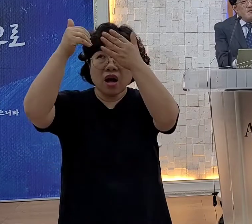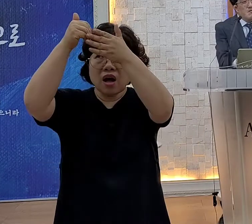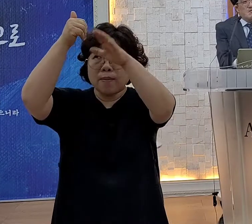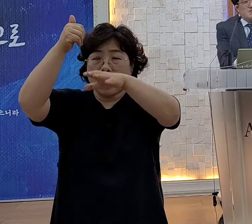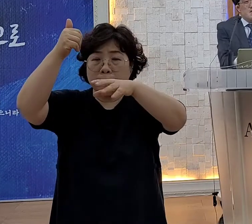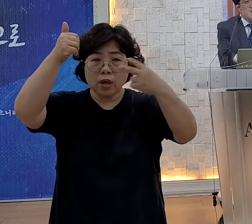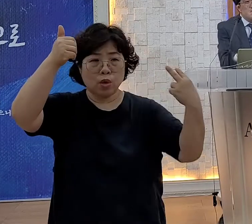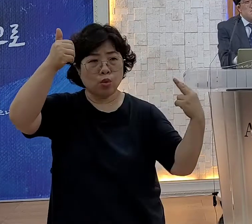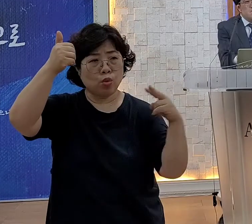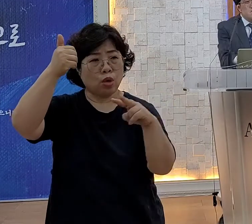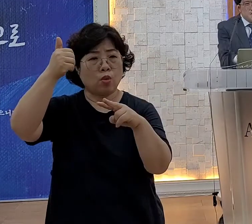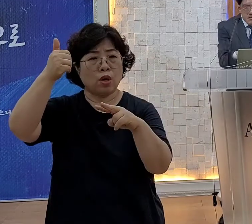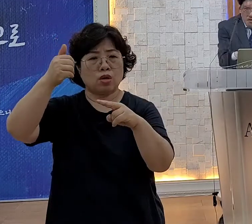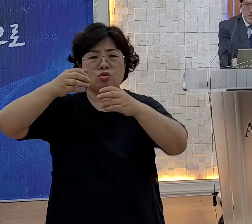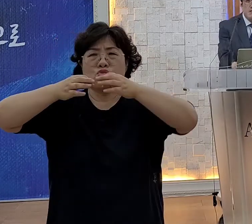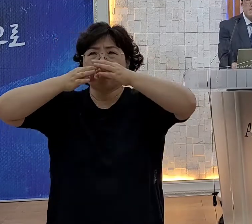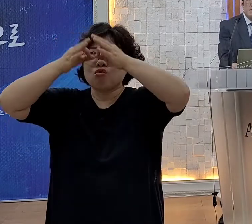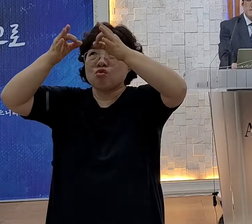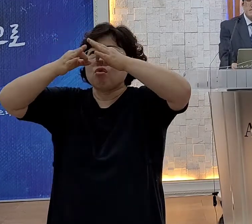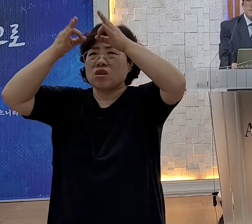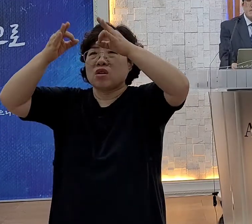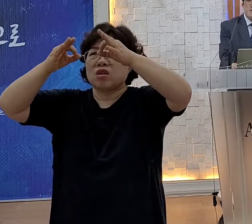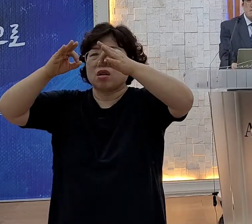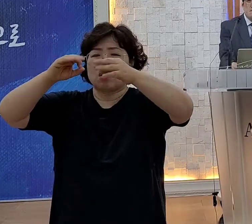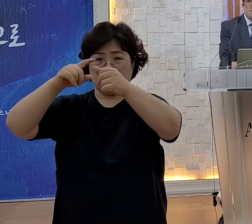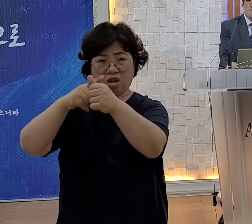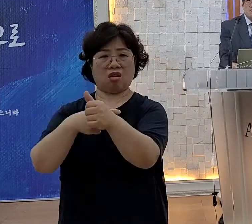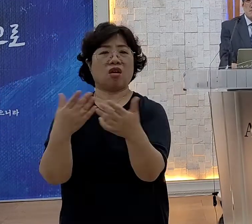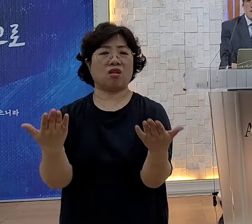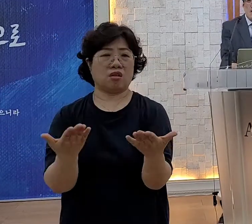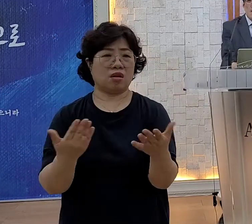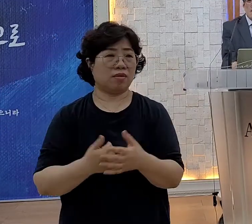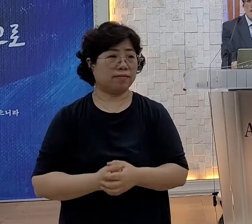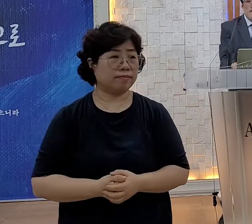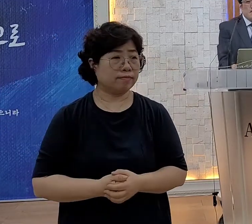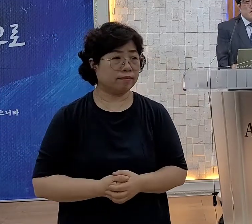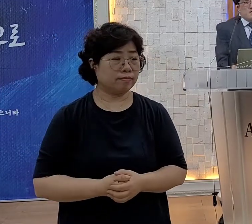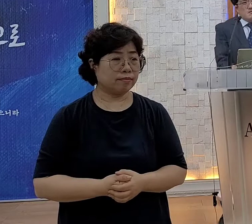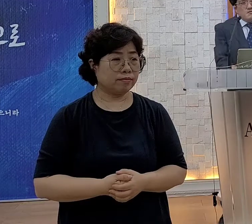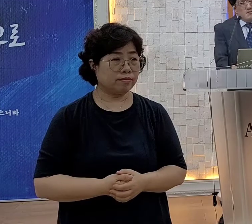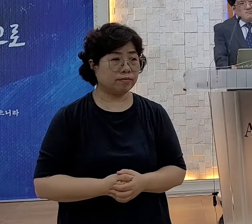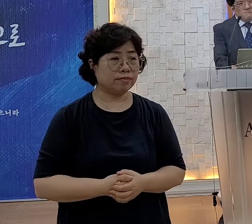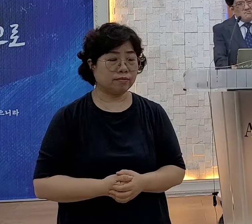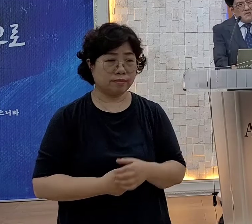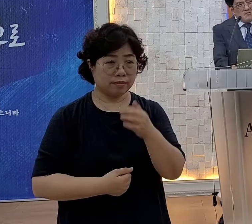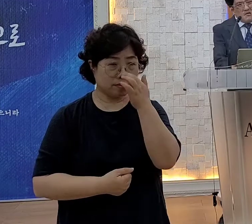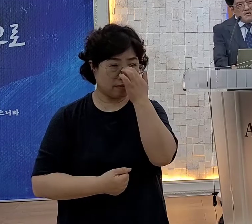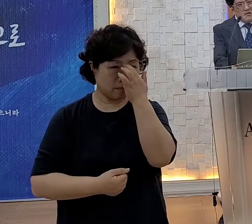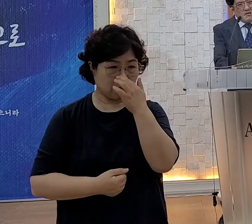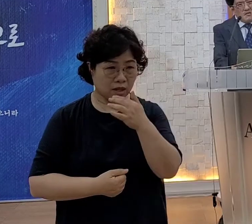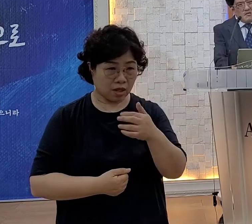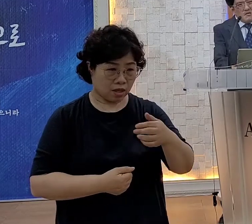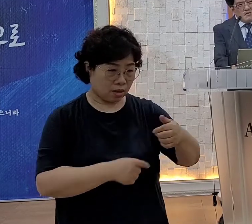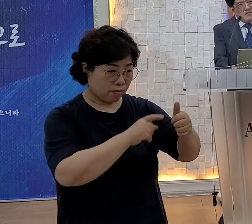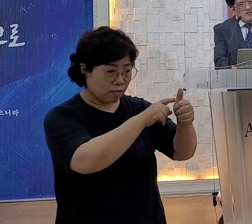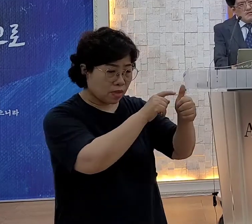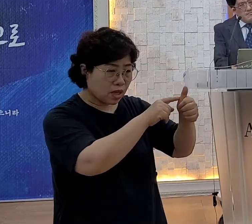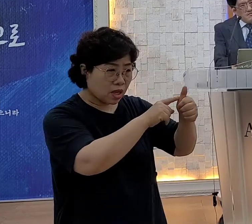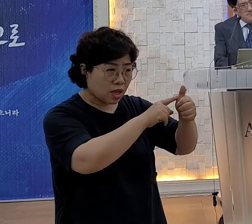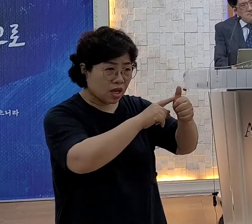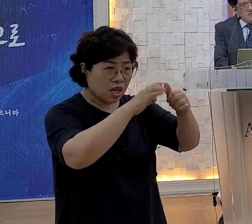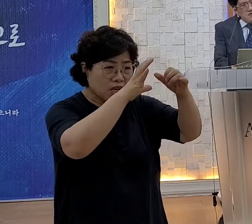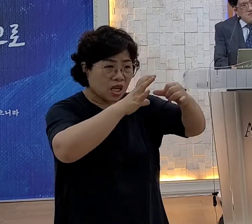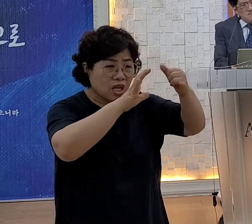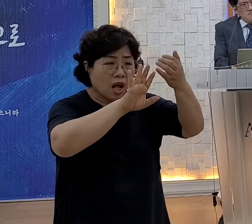앞에 나와서 소리치게 돼 있다는 거예요. 오늘 톨스토이가 그 우주 끝자락에